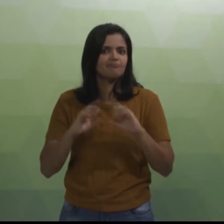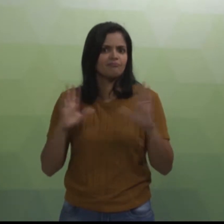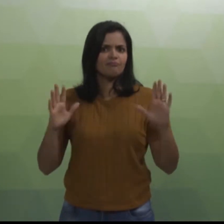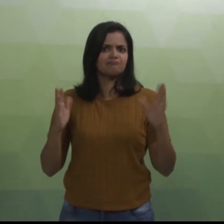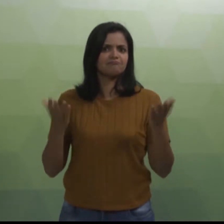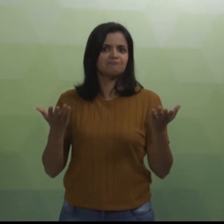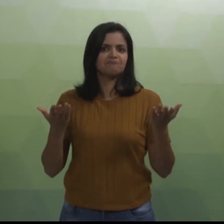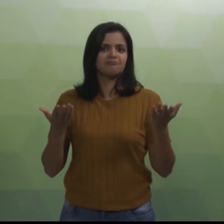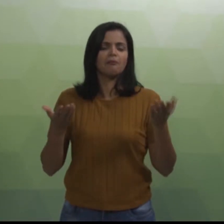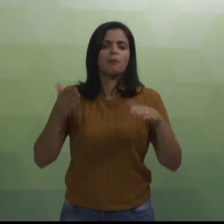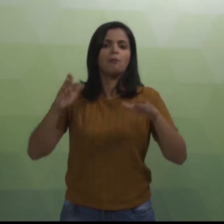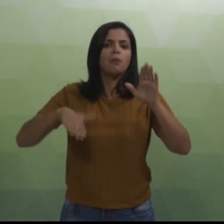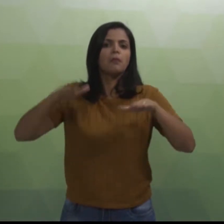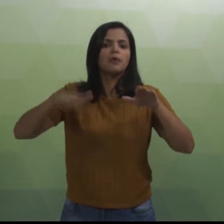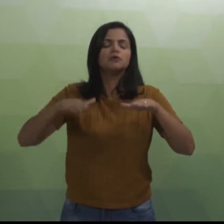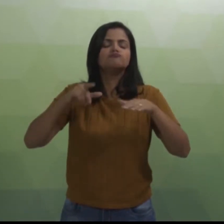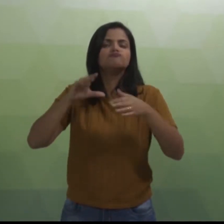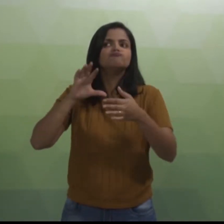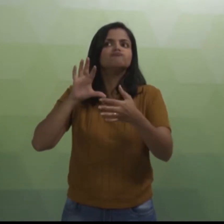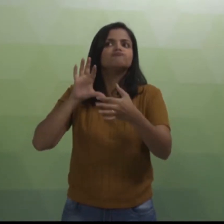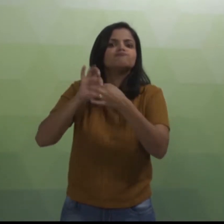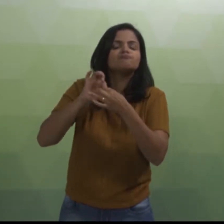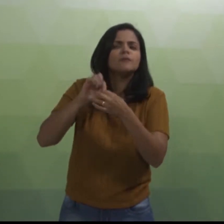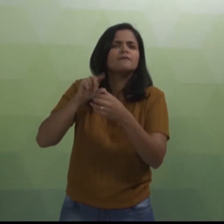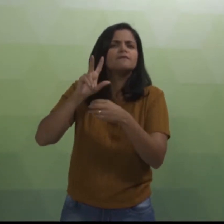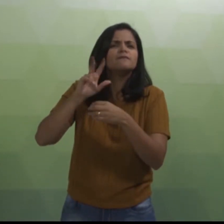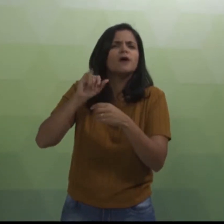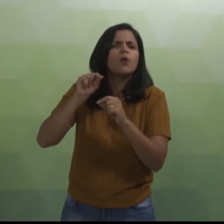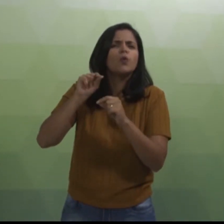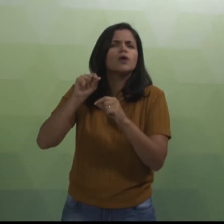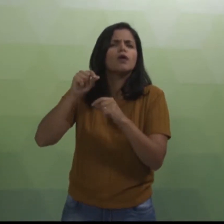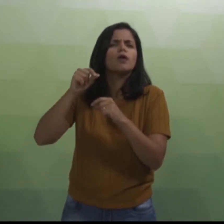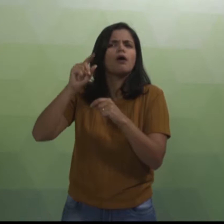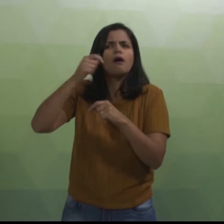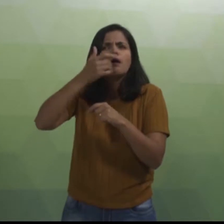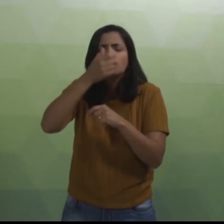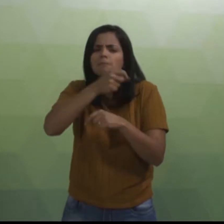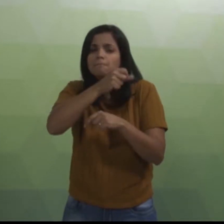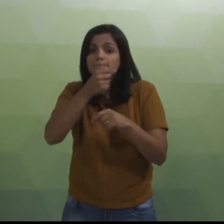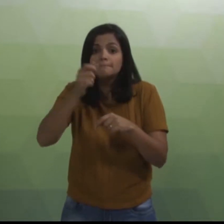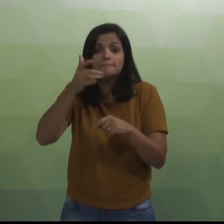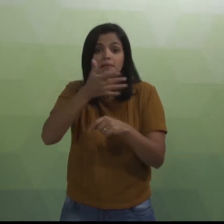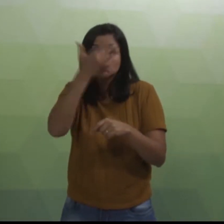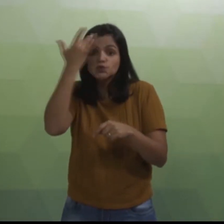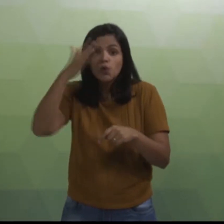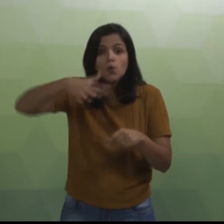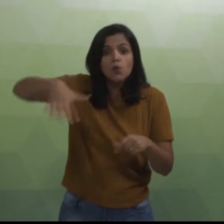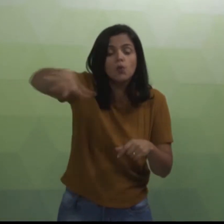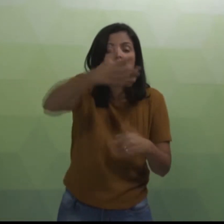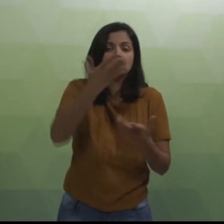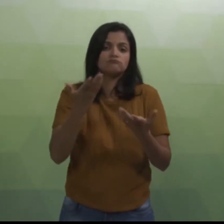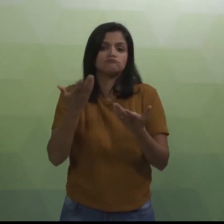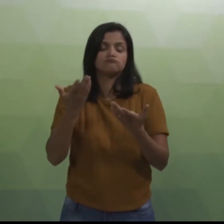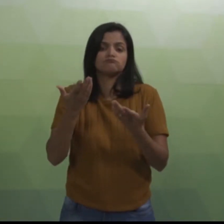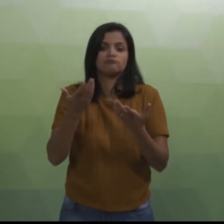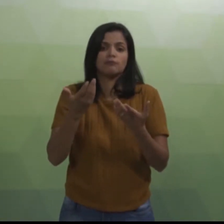Percebam? Ficou claro. Então, vai depender do contexto, as pessoas do discurso.